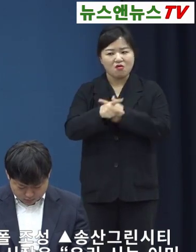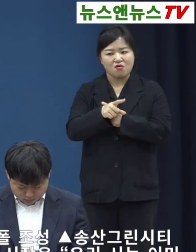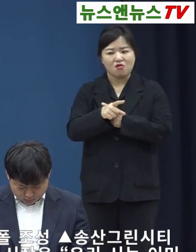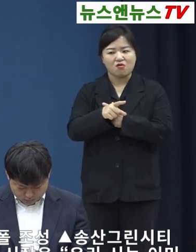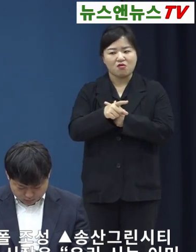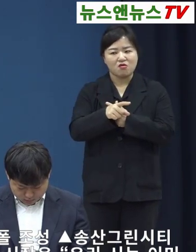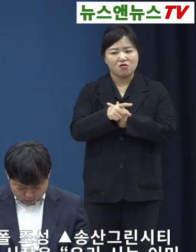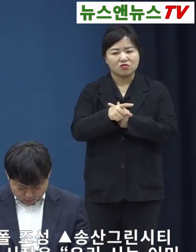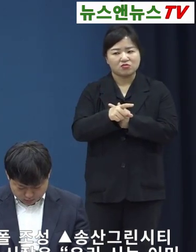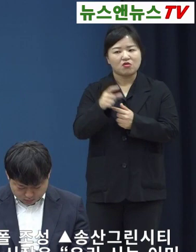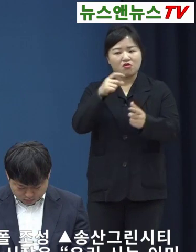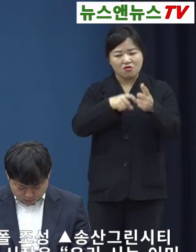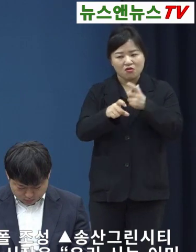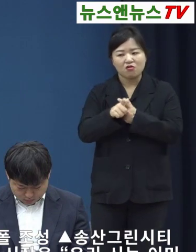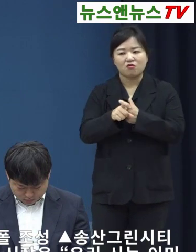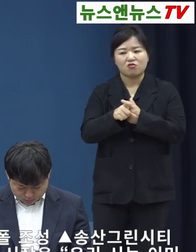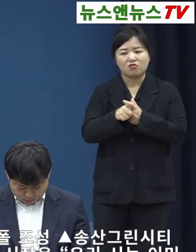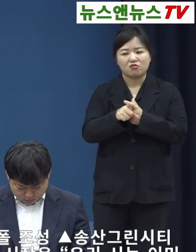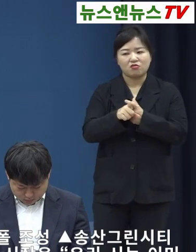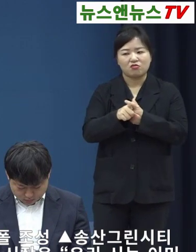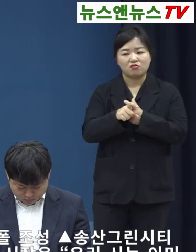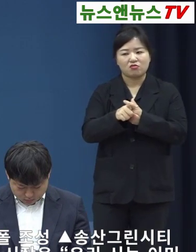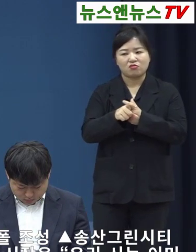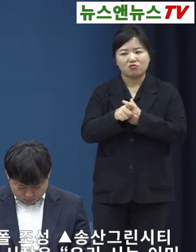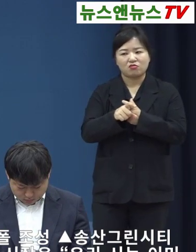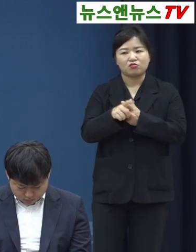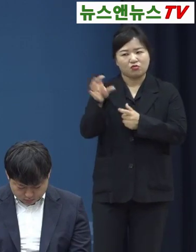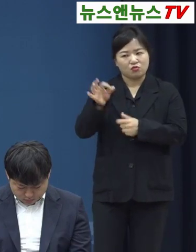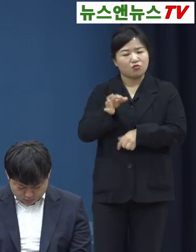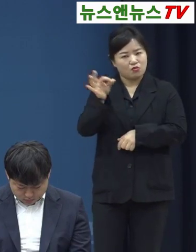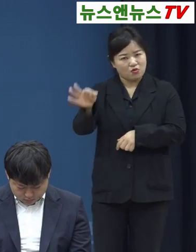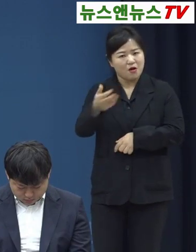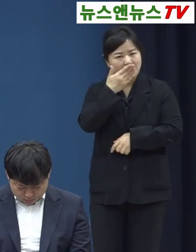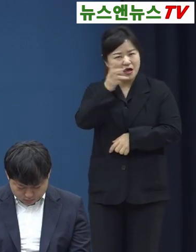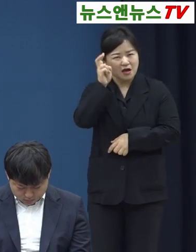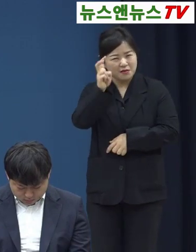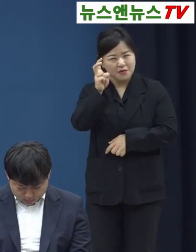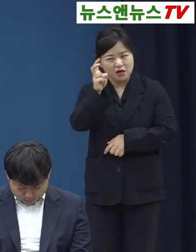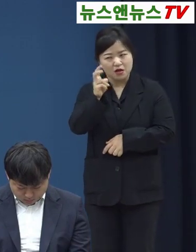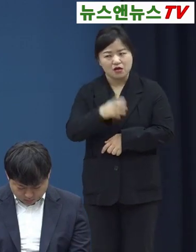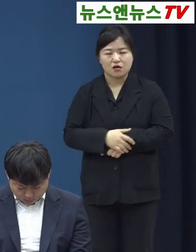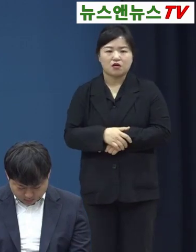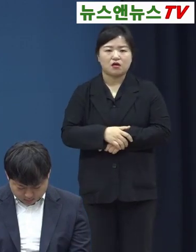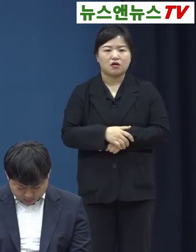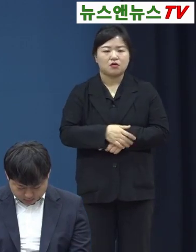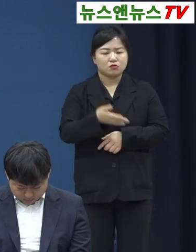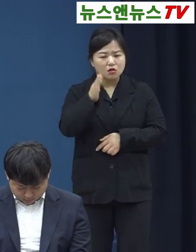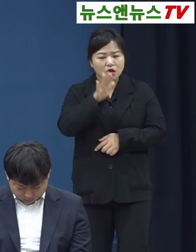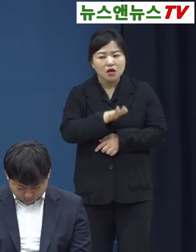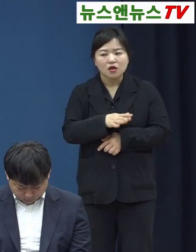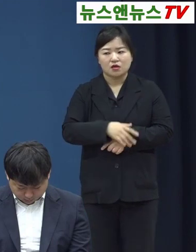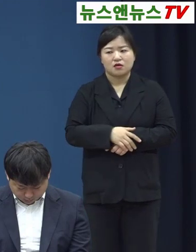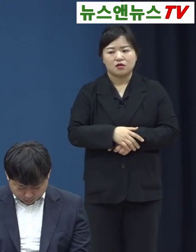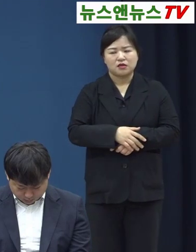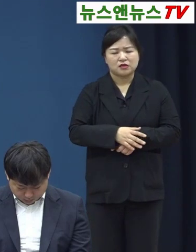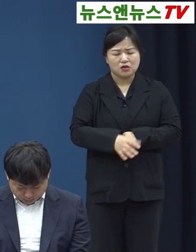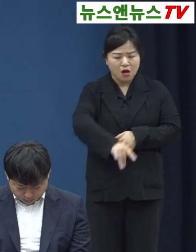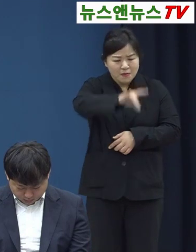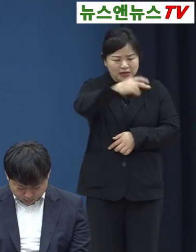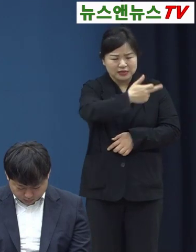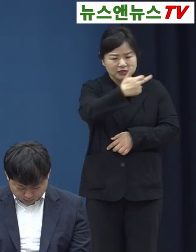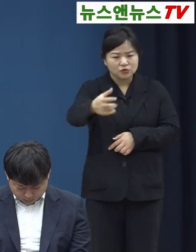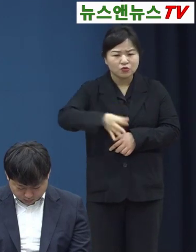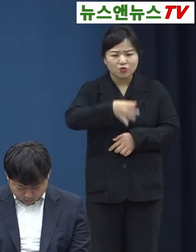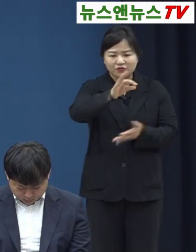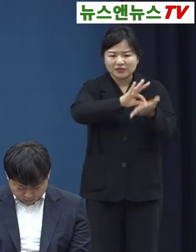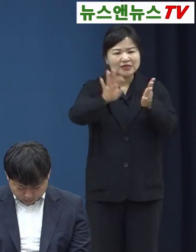이렇게 추가로다가 돈이 들어갈 수가 있어요. 그렇지만 초기에서 큰 돈 안 들이고 해결할